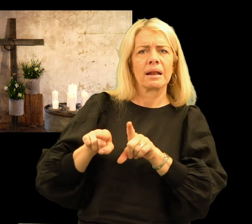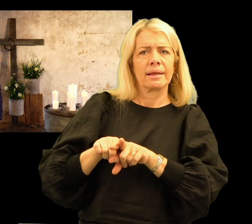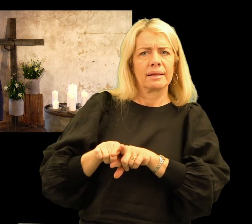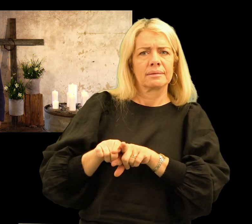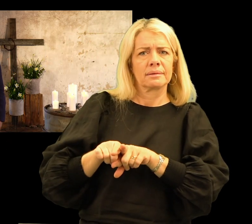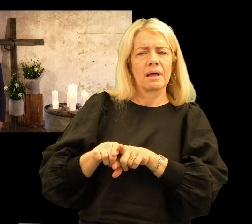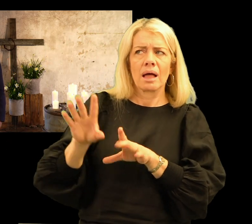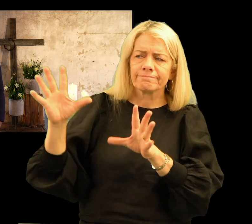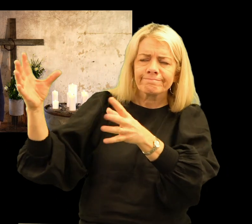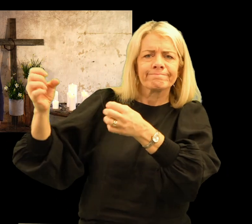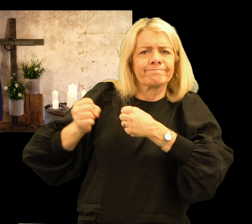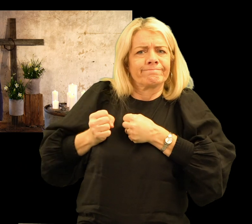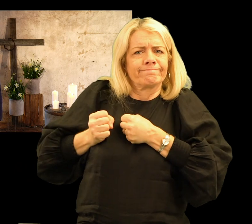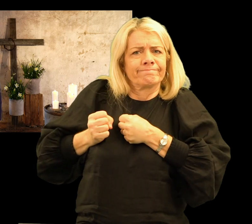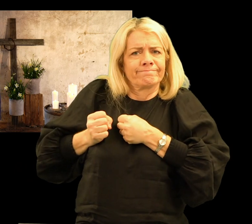hans närhet.